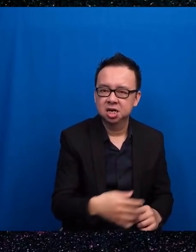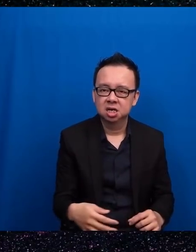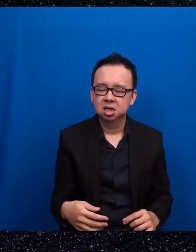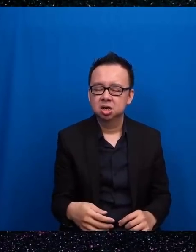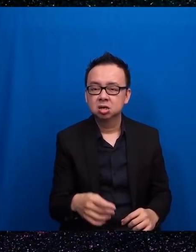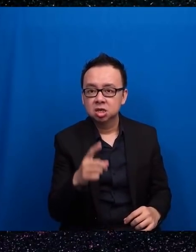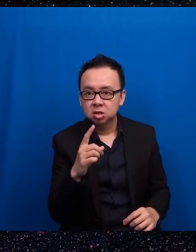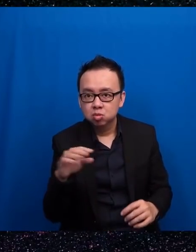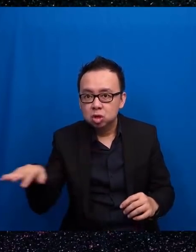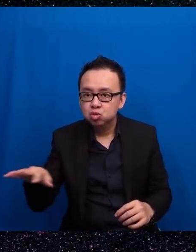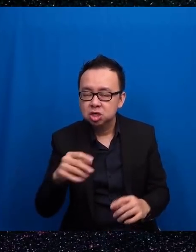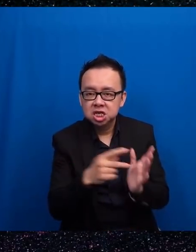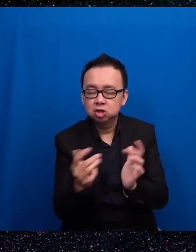jala.